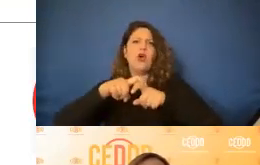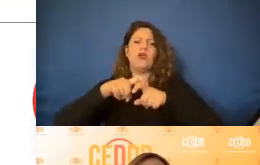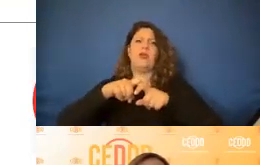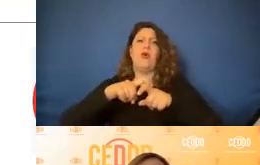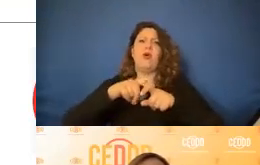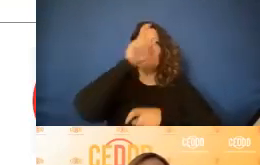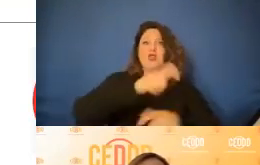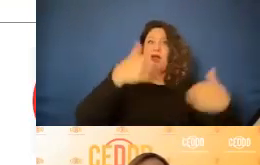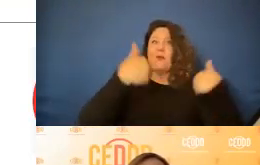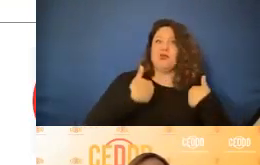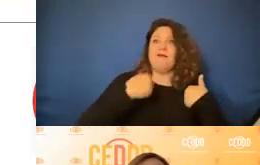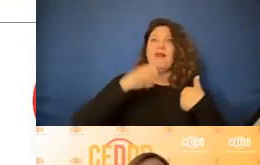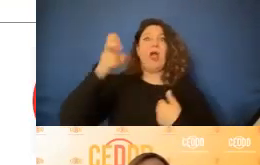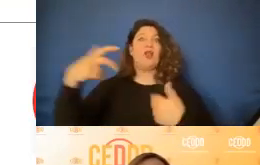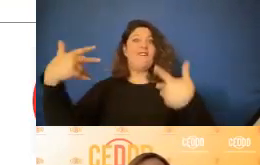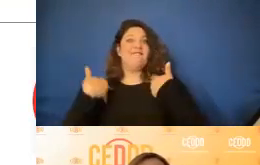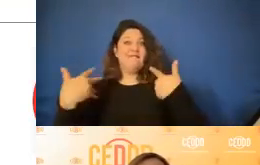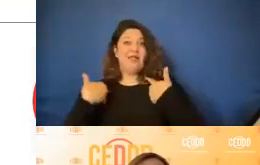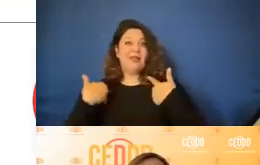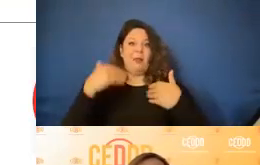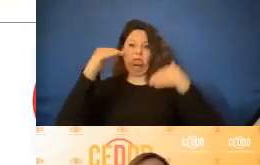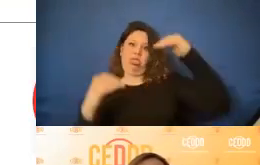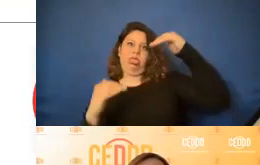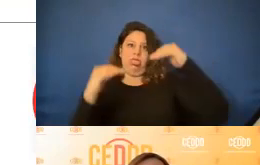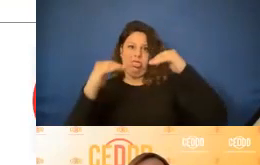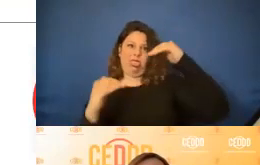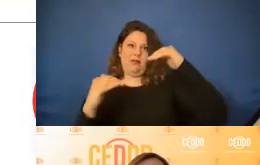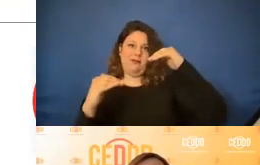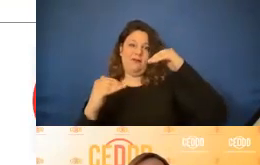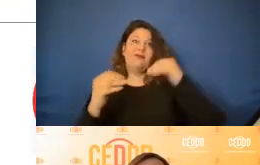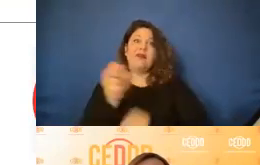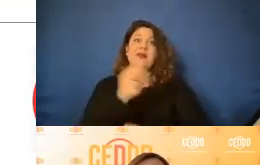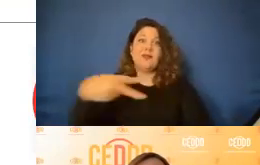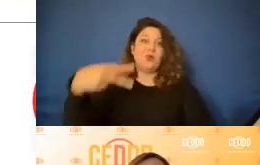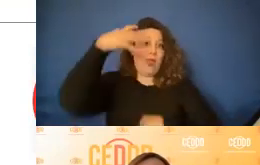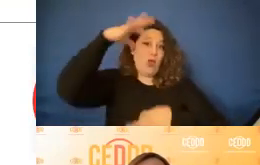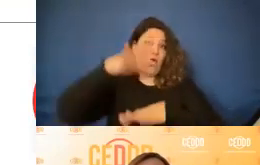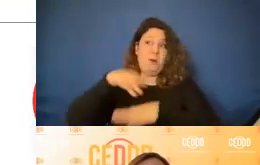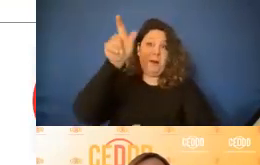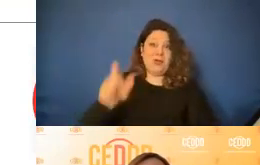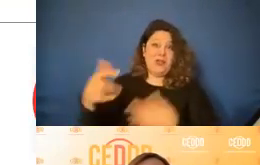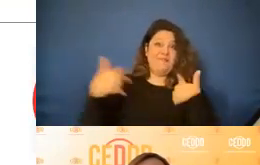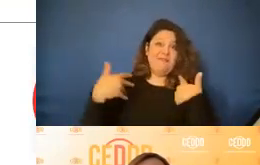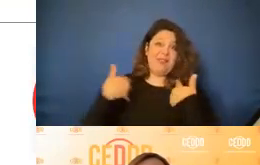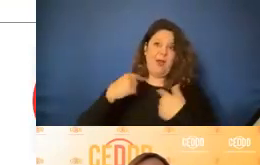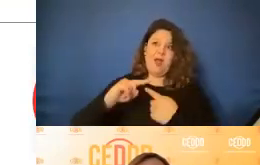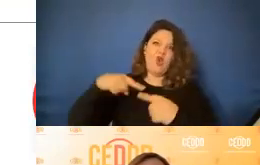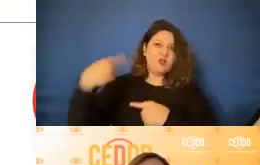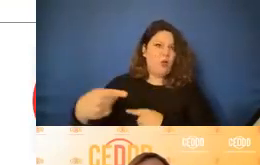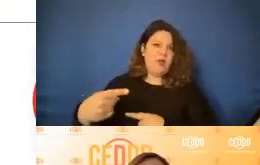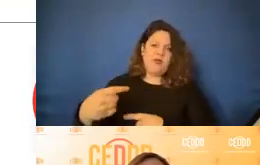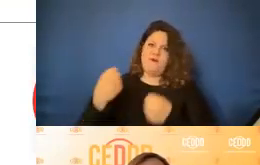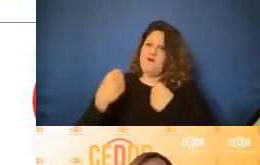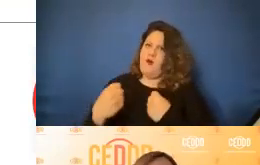y la víctima que se encuentra sometida. Y las consecuencias, lógicamente, para la víctima son brutales, de indefensión,